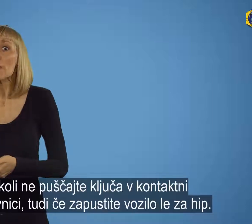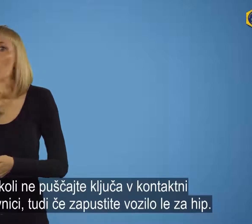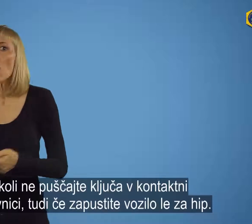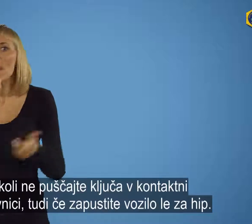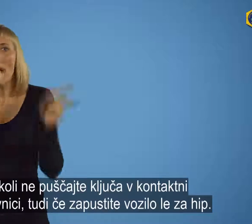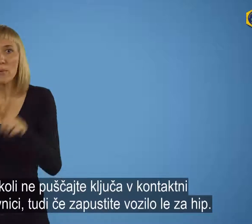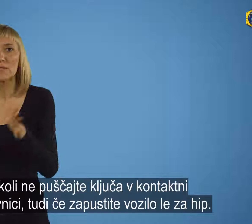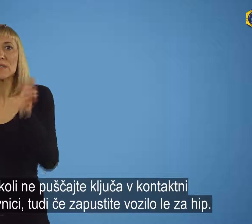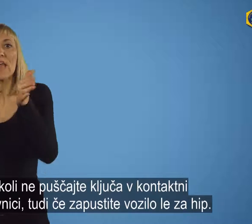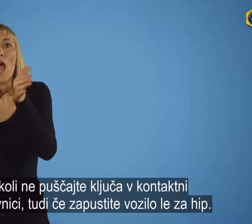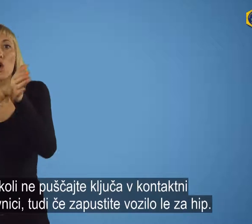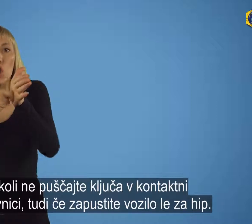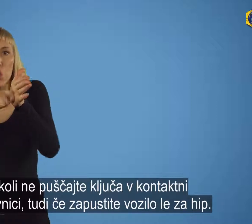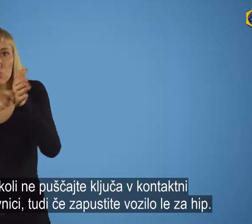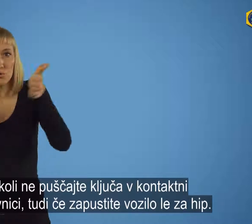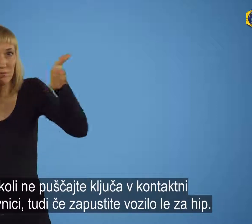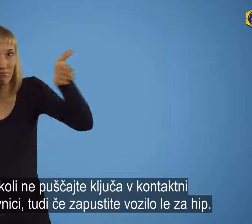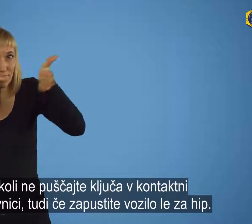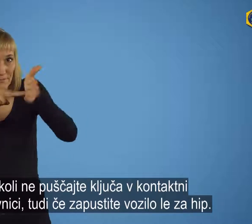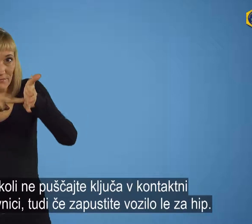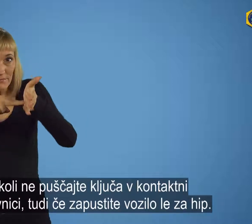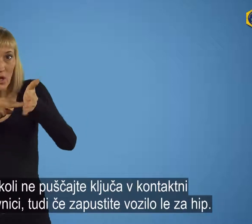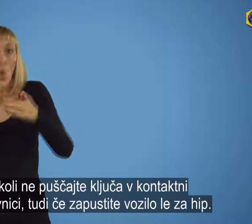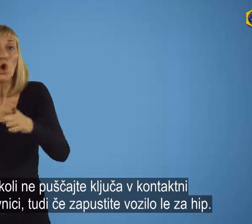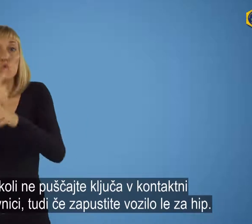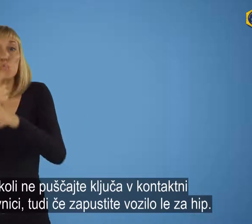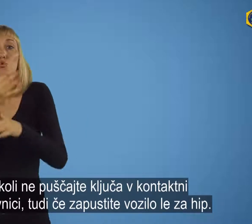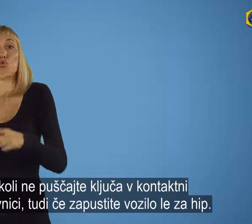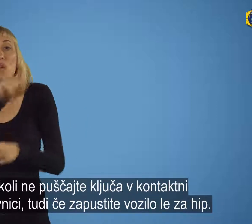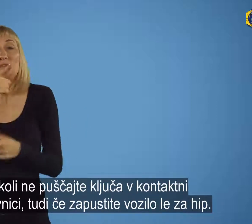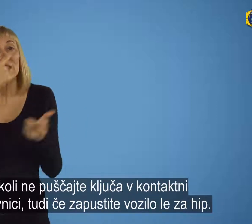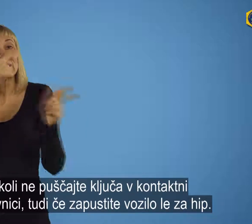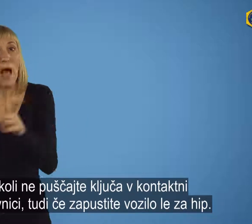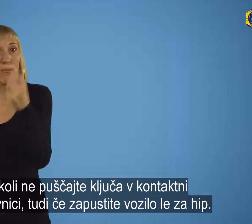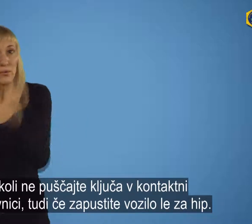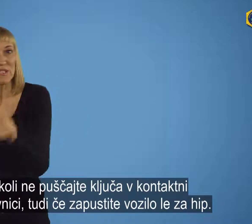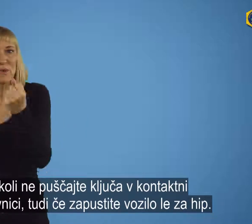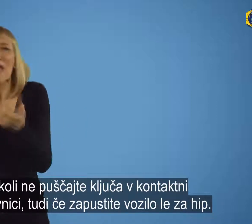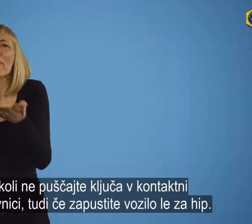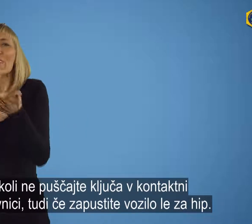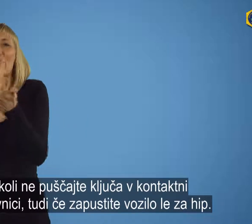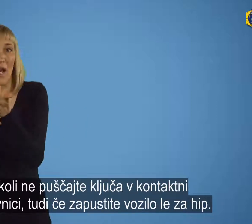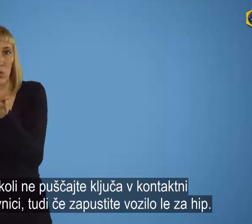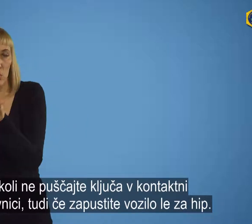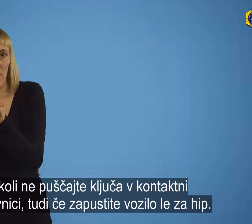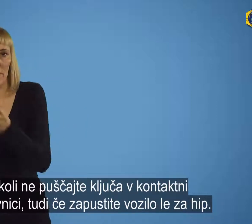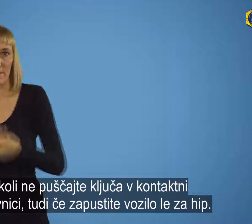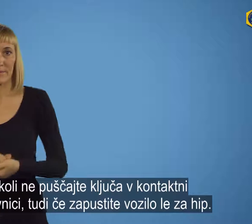Nikoli ne puščajte ključa v kontaktni ključavnici, tudi če zapustite vozilo le za hip.